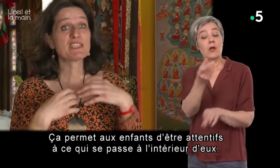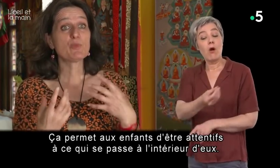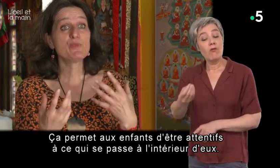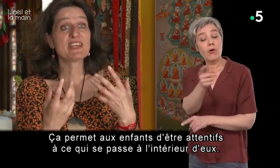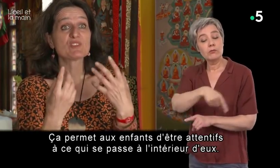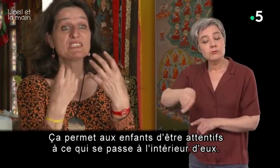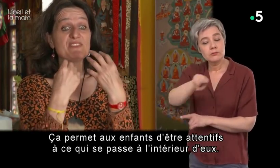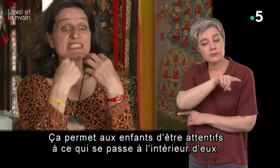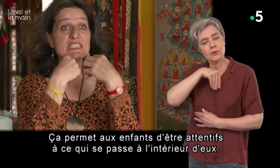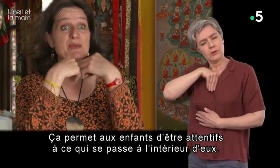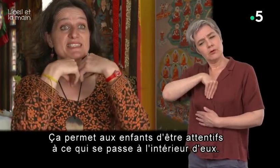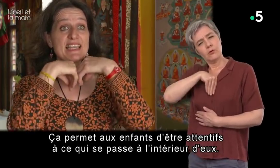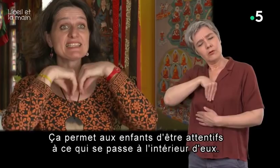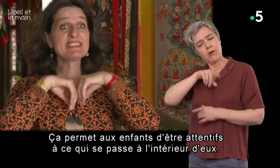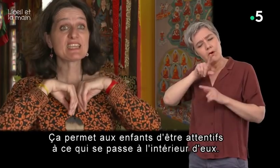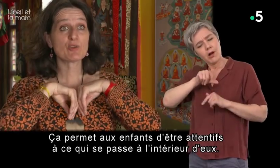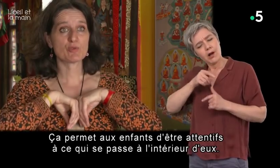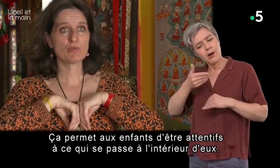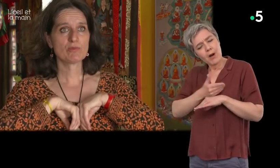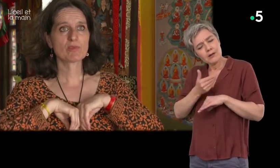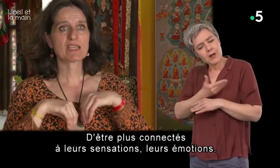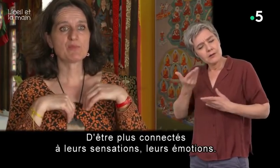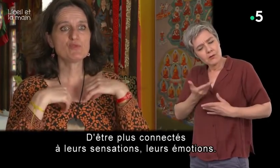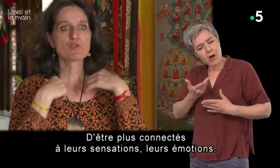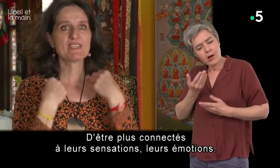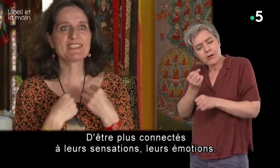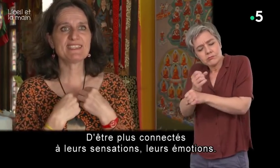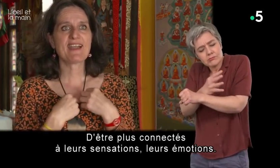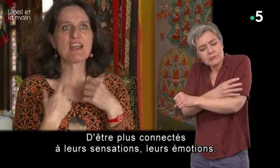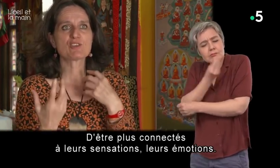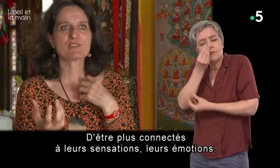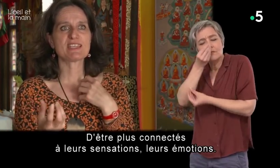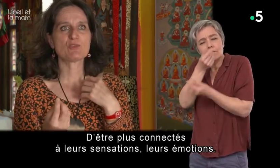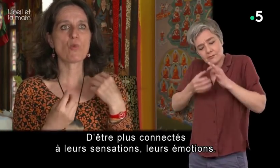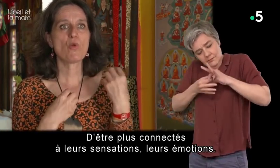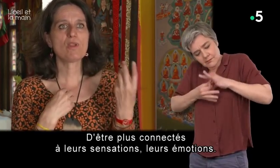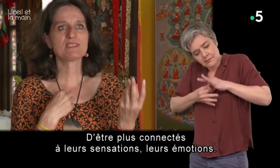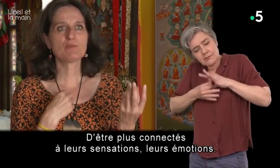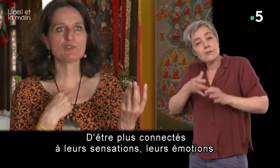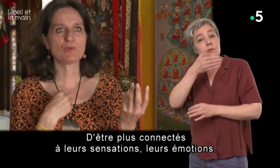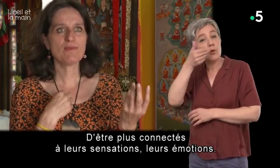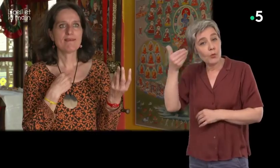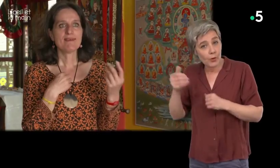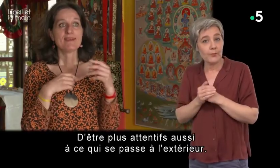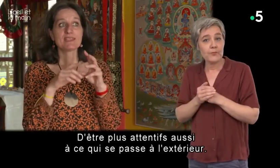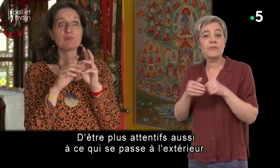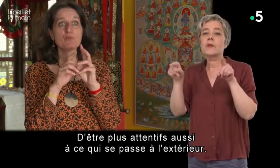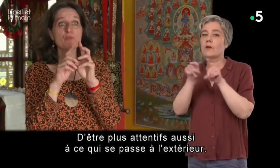d'être plus attentifs à ce qui se passe à l'intérieur d'eux, donc d'être plus connectés à leurs sensations, leurs émotions, d'être